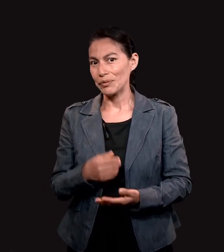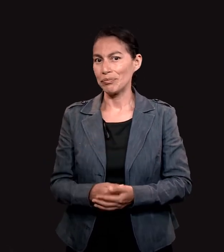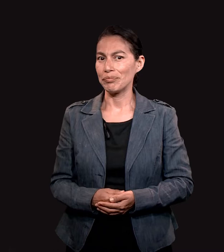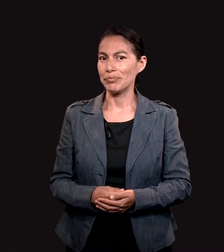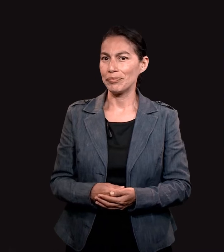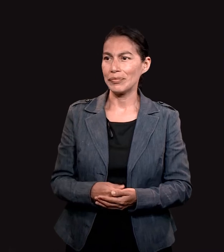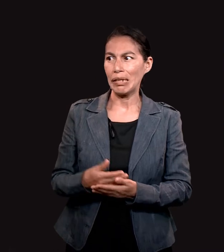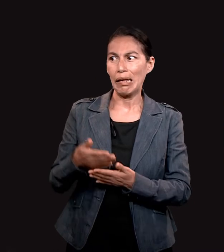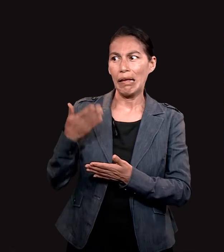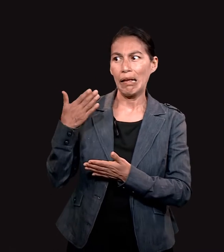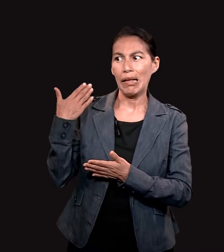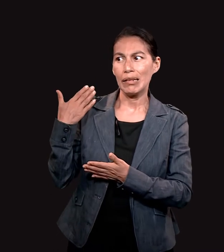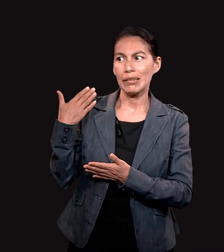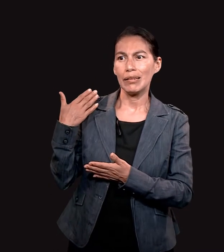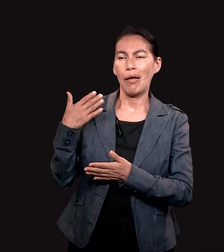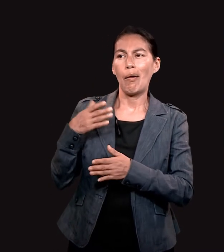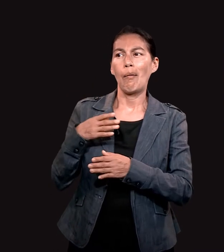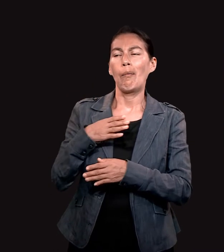Pues,